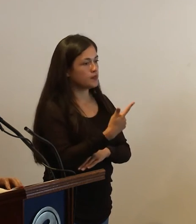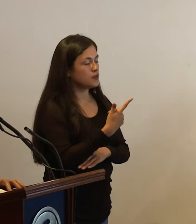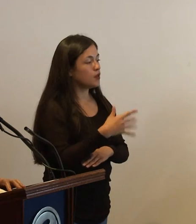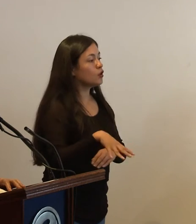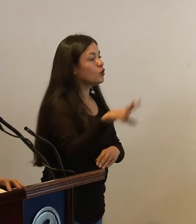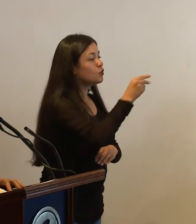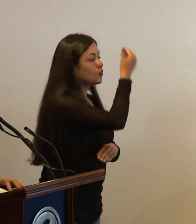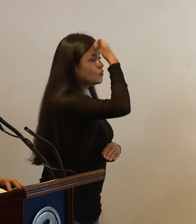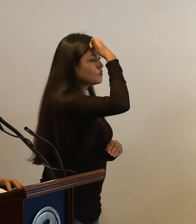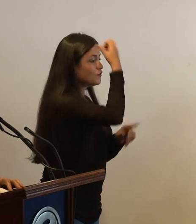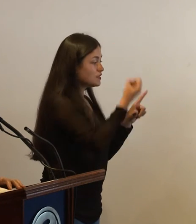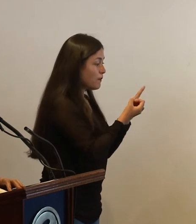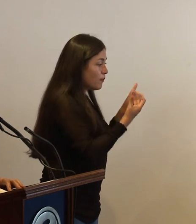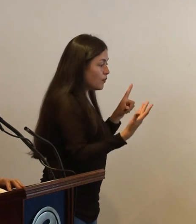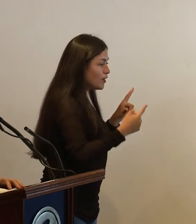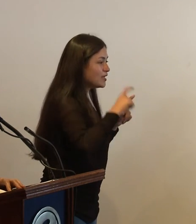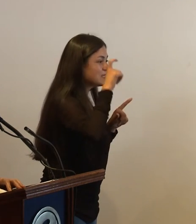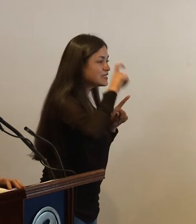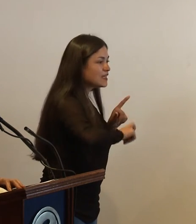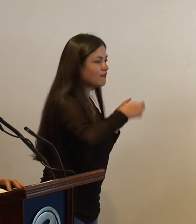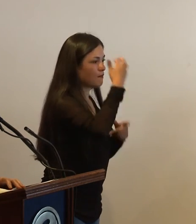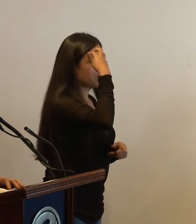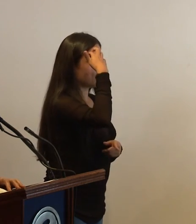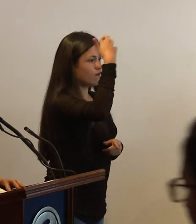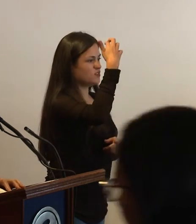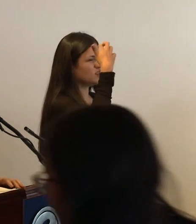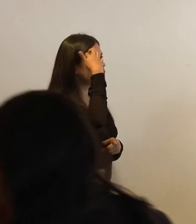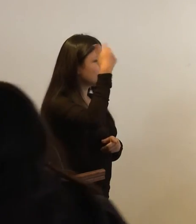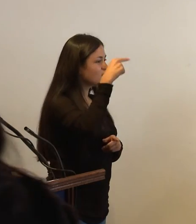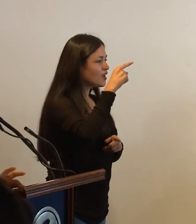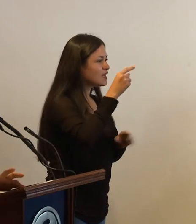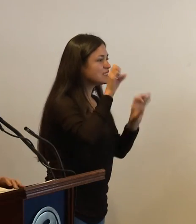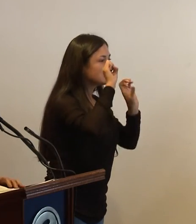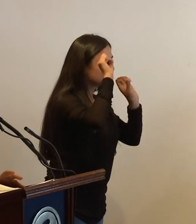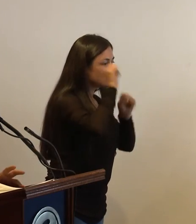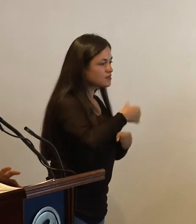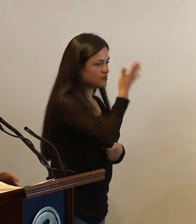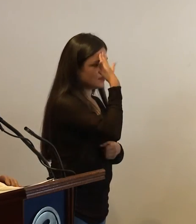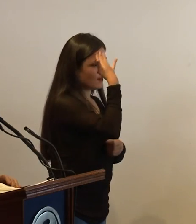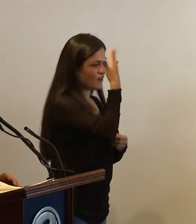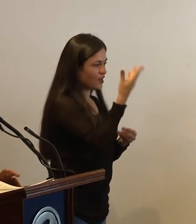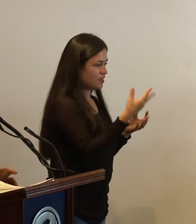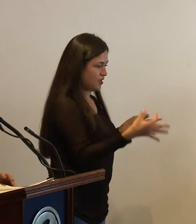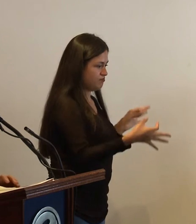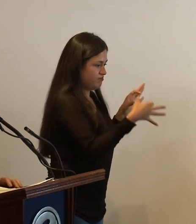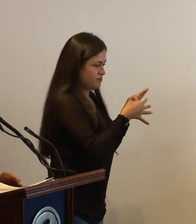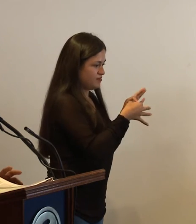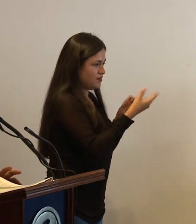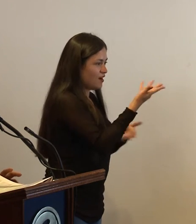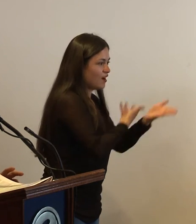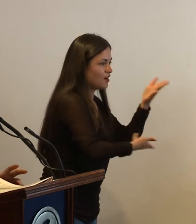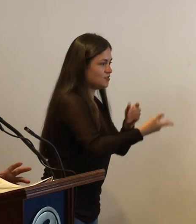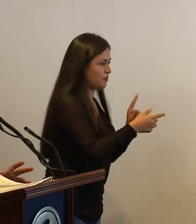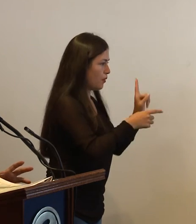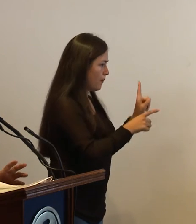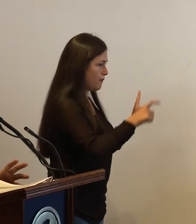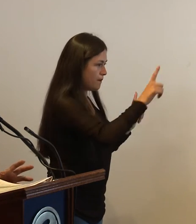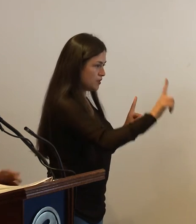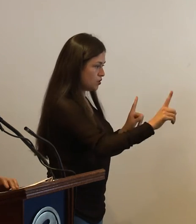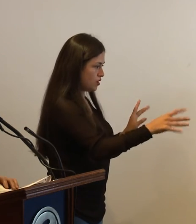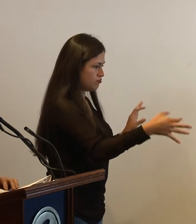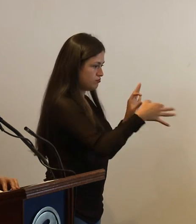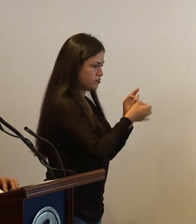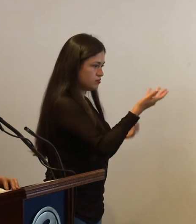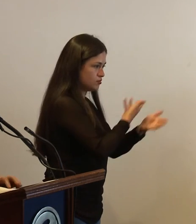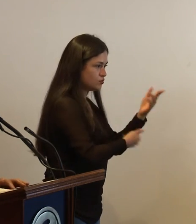somos o debemos ser profesionales de los vínculos. O sea que allí hay una tarea importante para los educadores